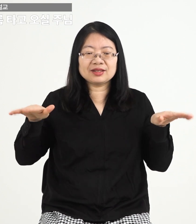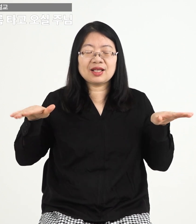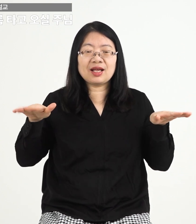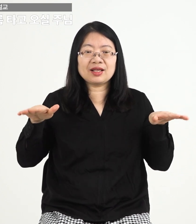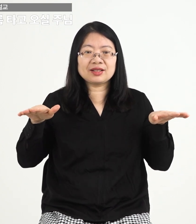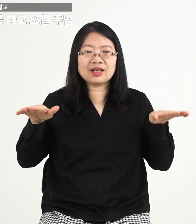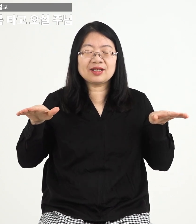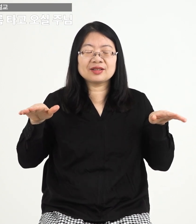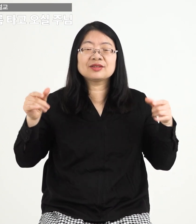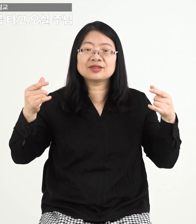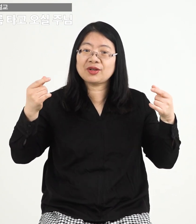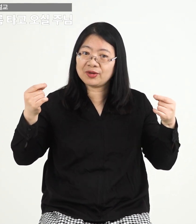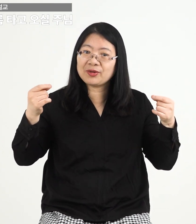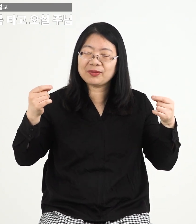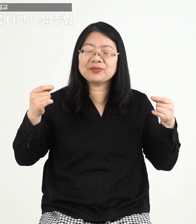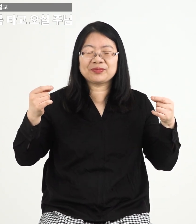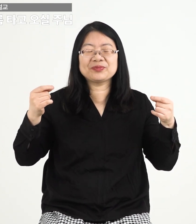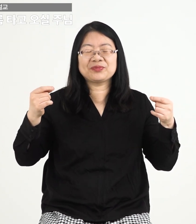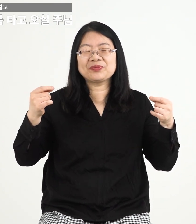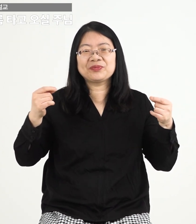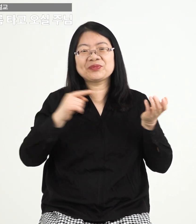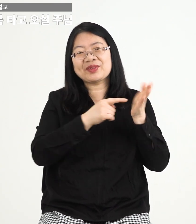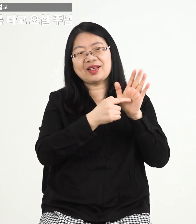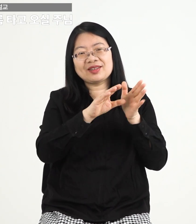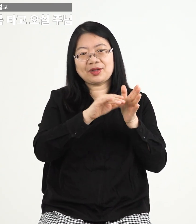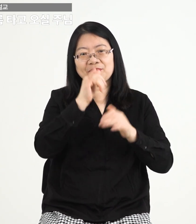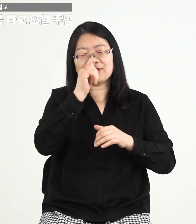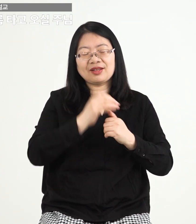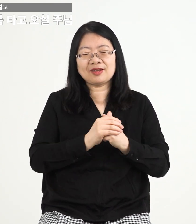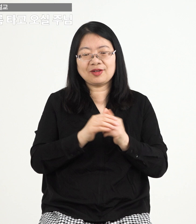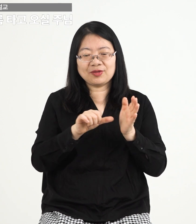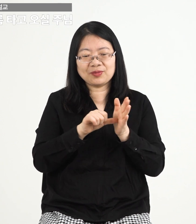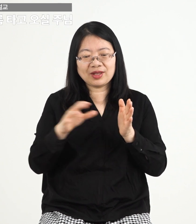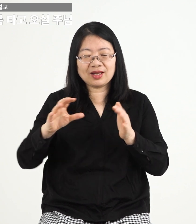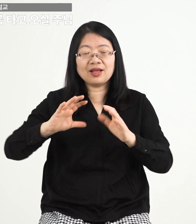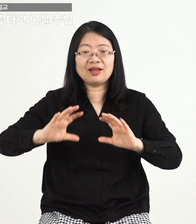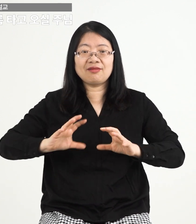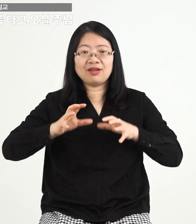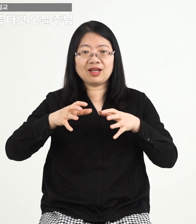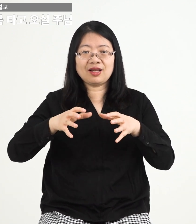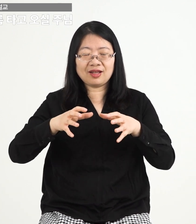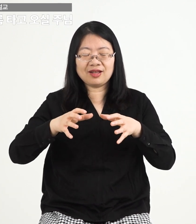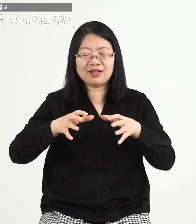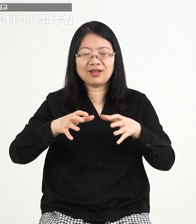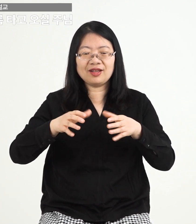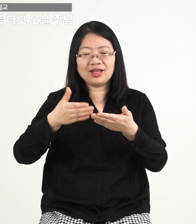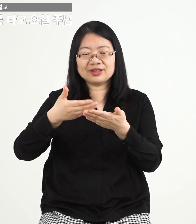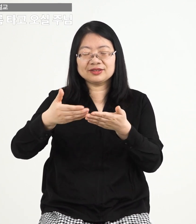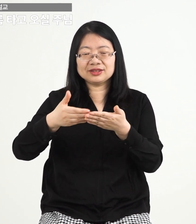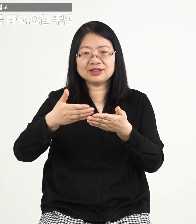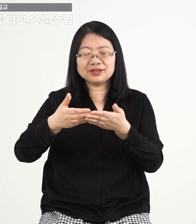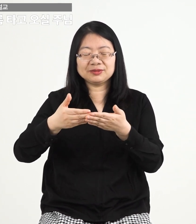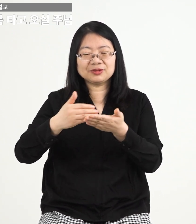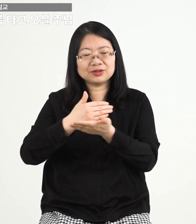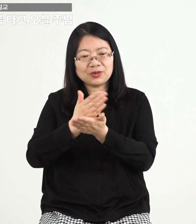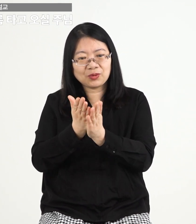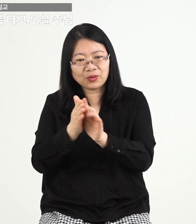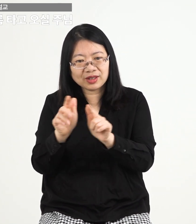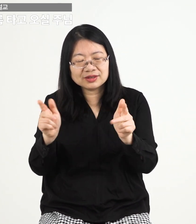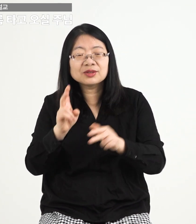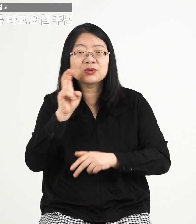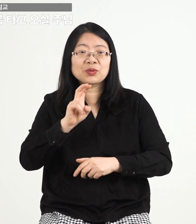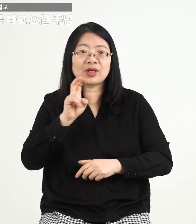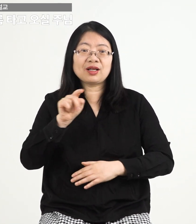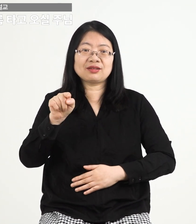때가 있어요. 참 많습니다. 유명한 세계적인 명작품들이 그런